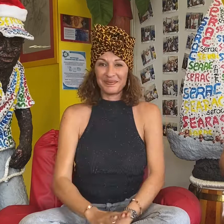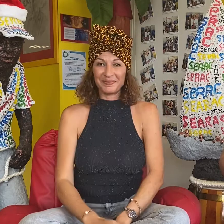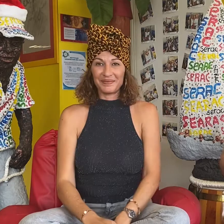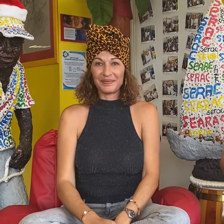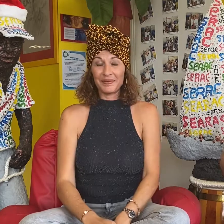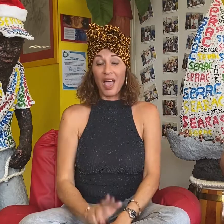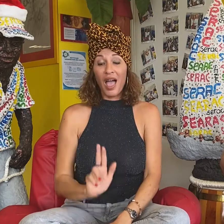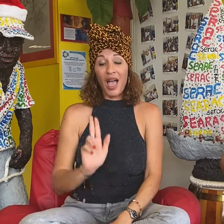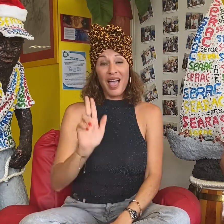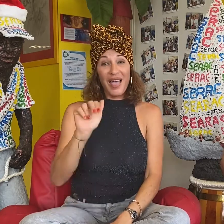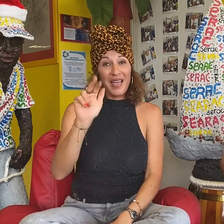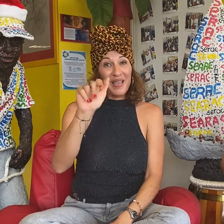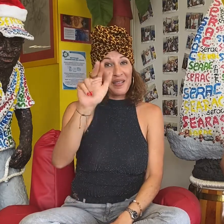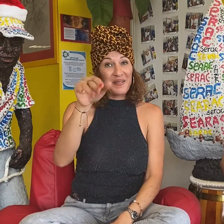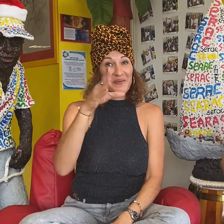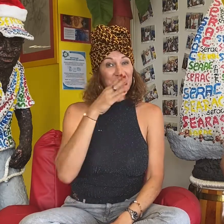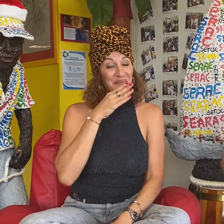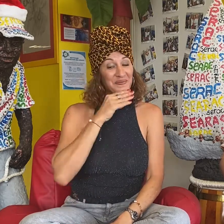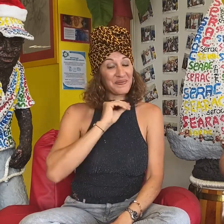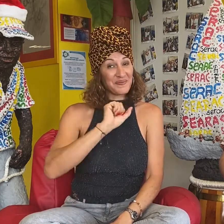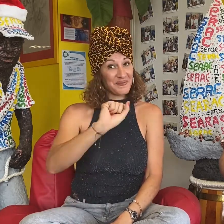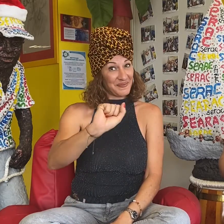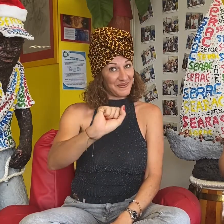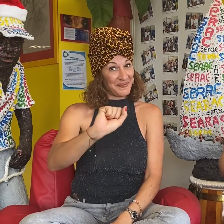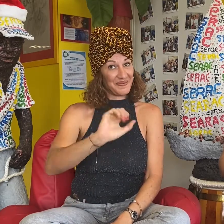C'est bientôt Noël.